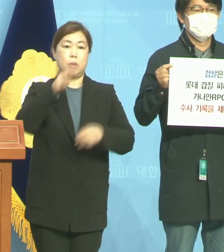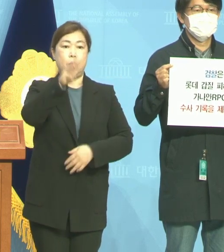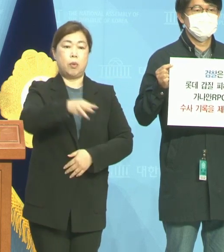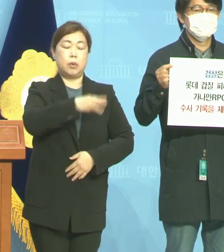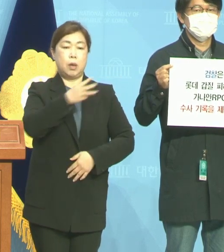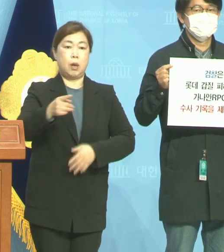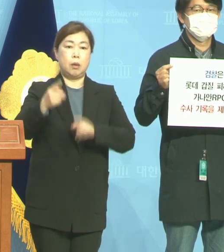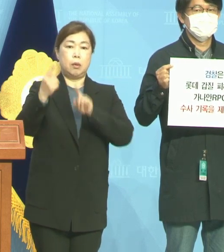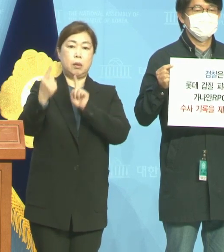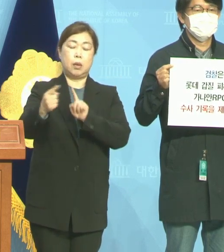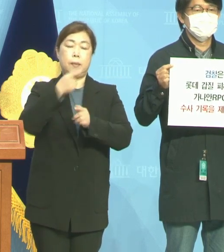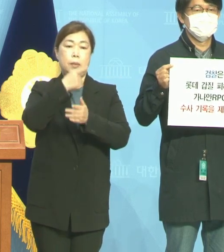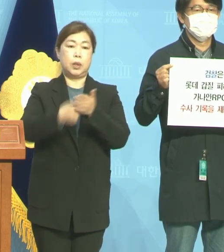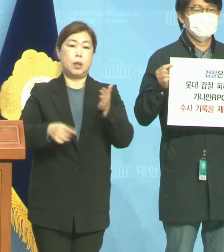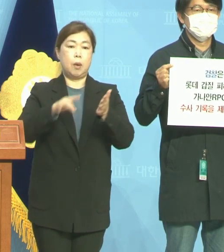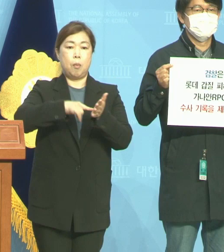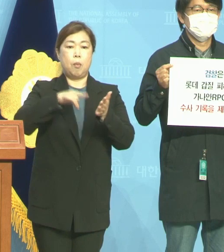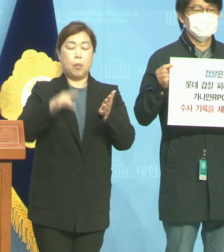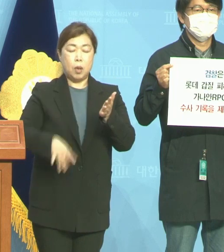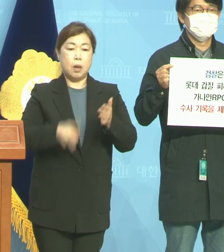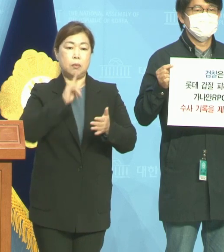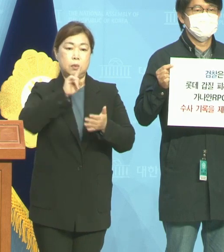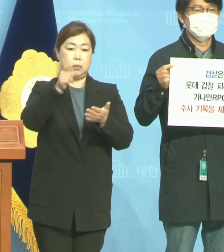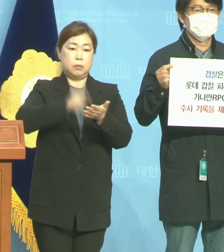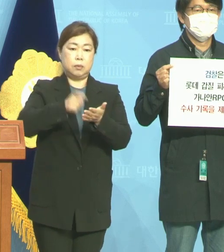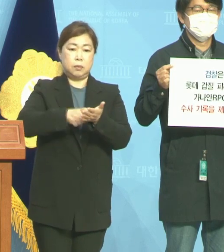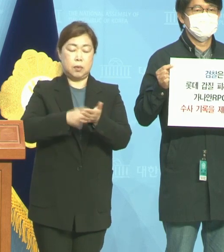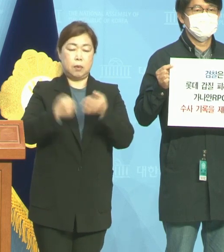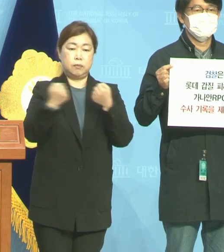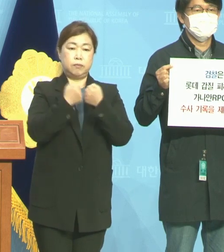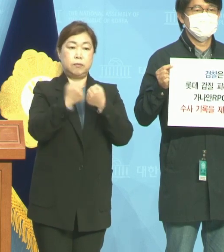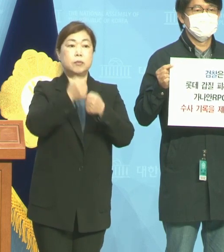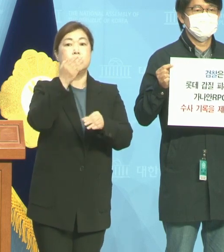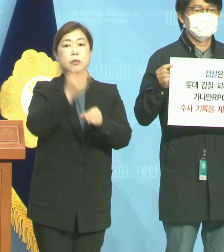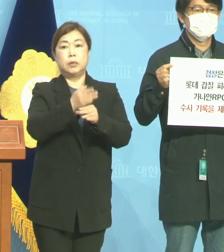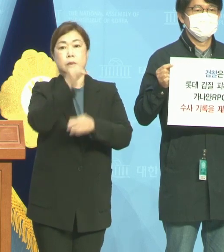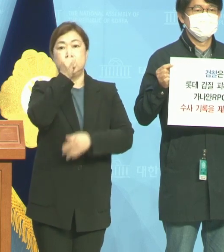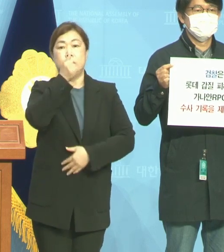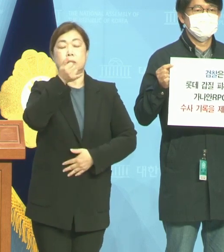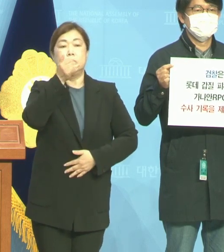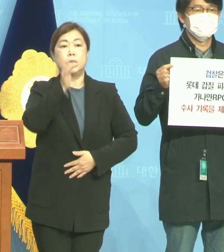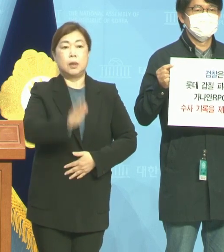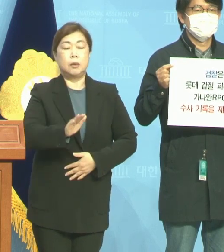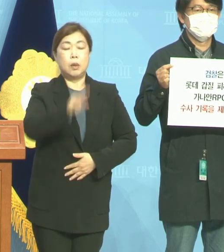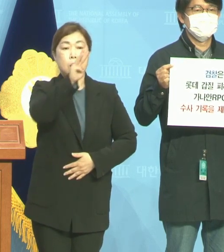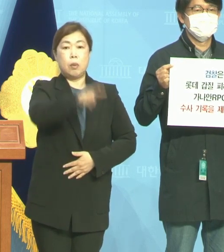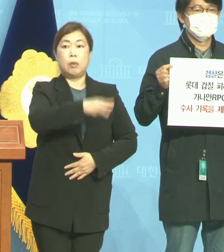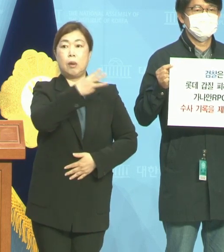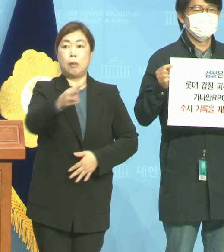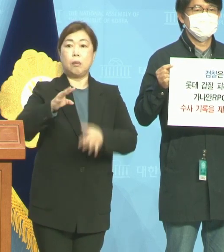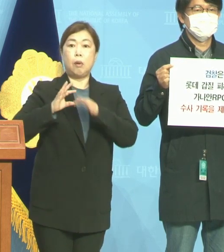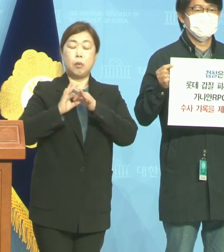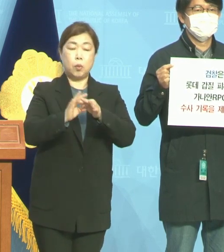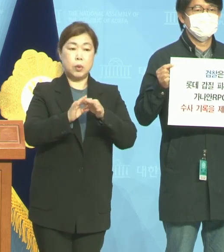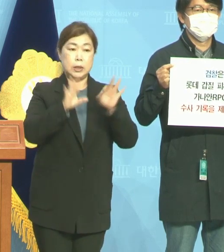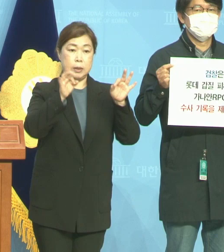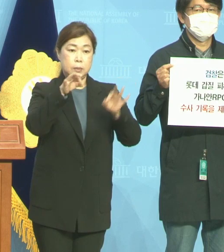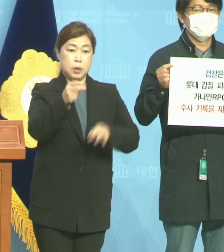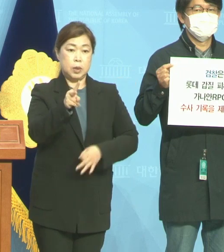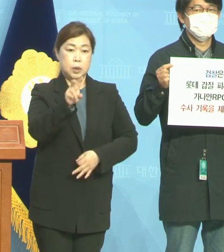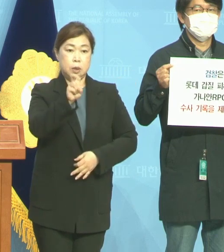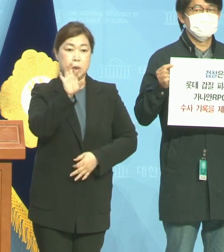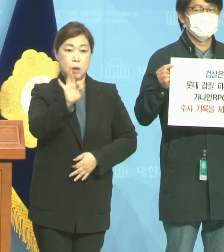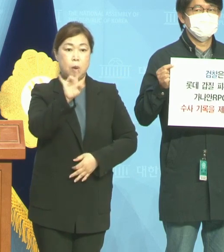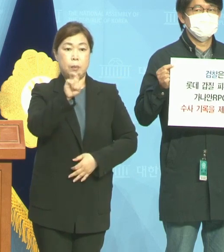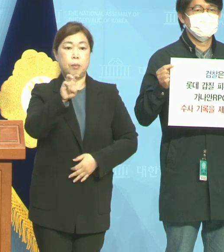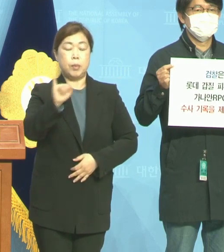피해보상 을 촉구하며 힘겨운 싸움을 벌여 왔습니다 하지만 롯데상사 측은 줄 것 김영미 대표 측의